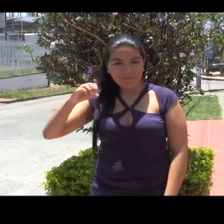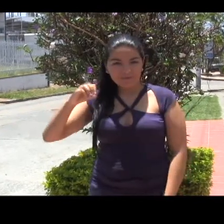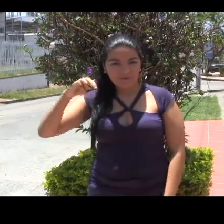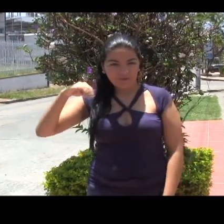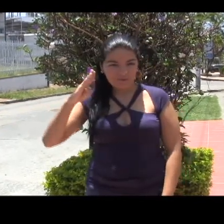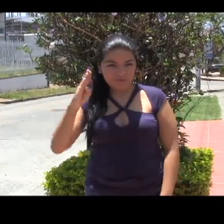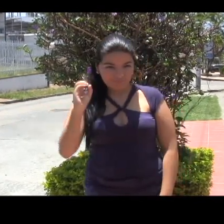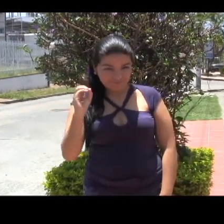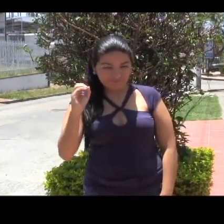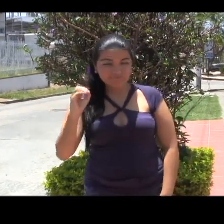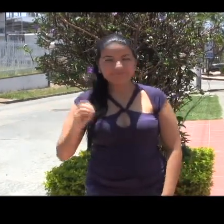Pombo.